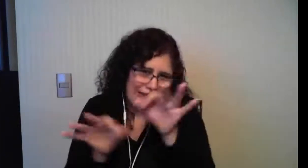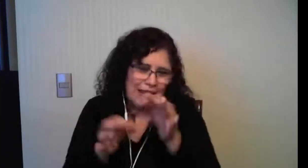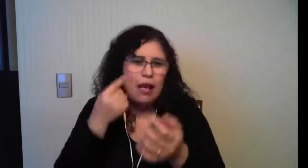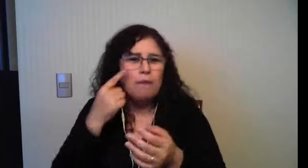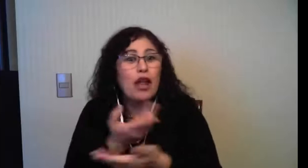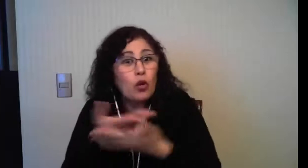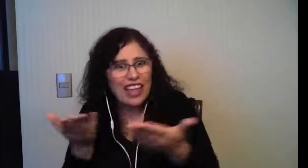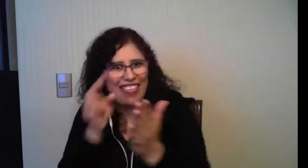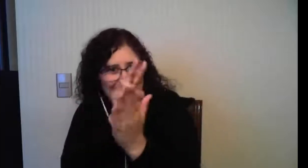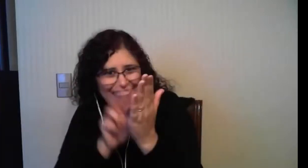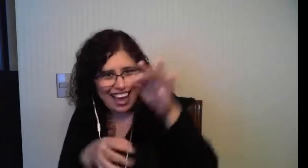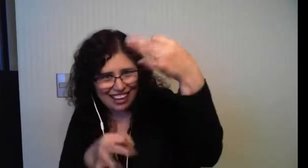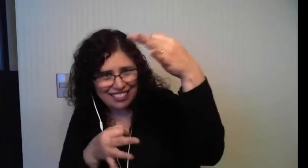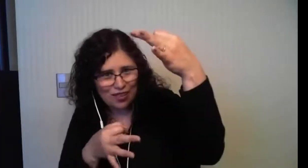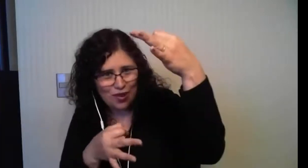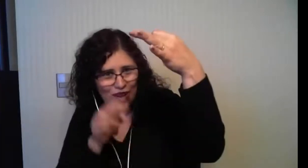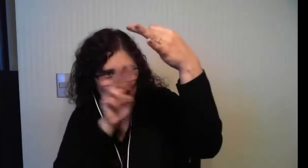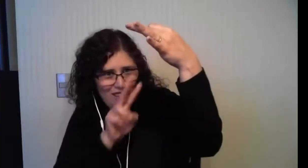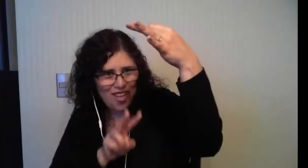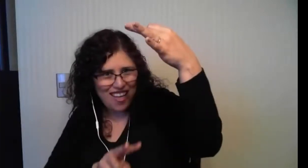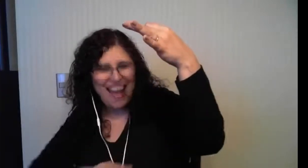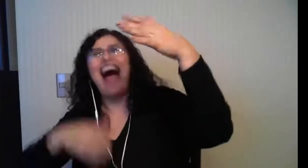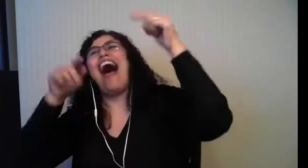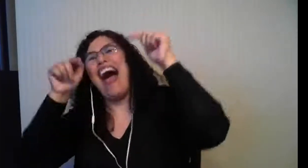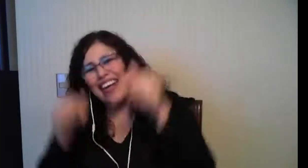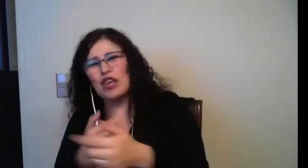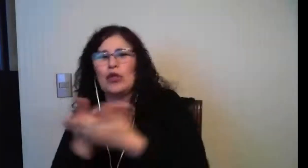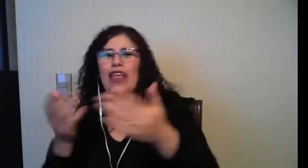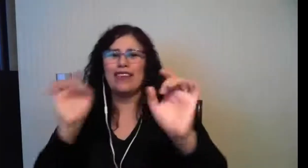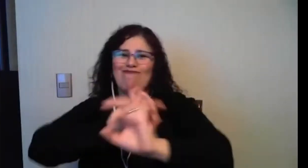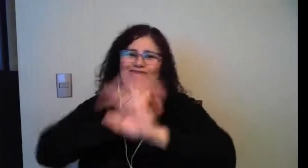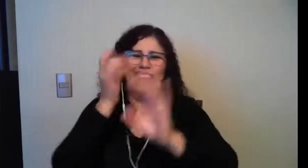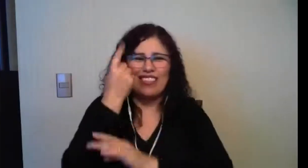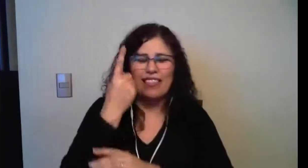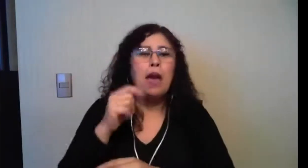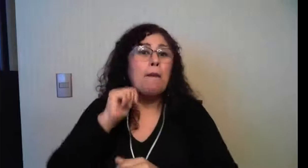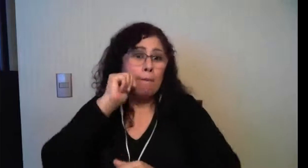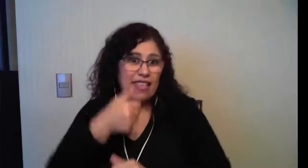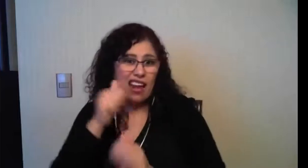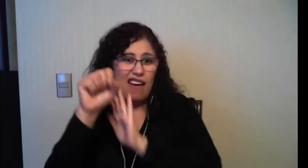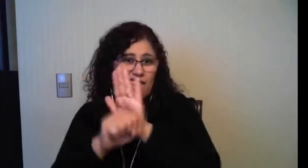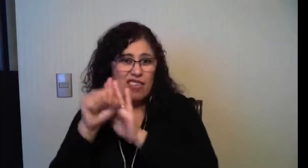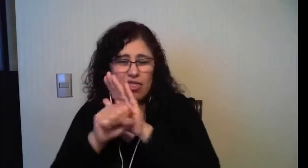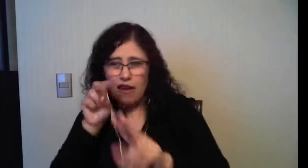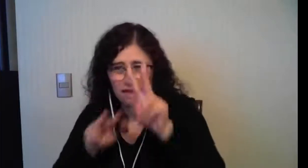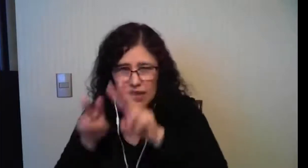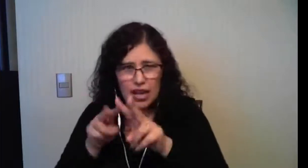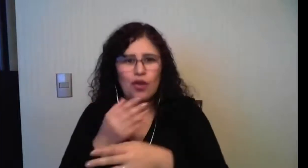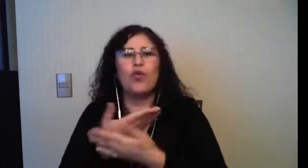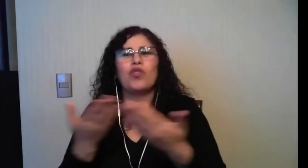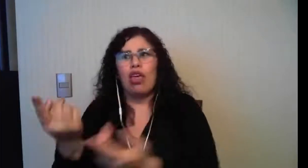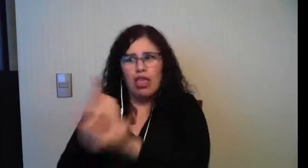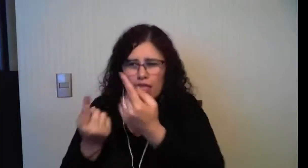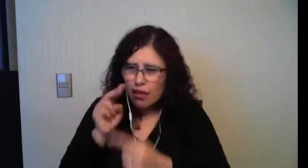van a poder entender mejor, ¿ya? Ah, ya me Y acordé. mañana vamos a ver los videos de cómo se hace esto,